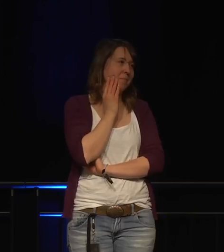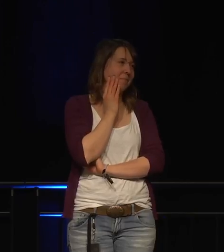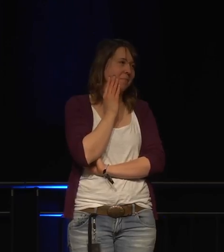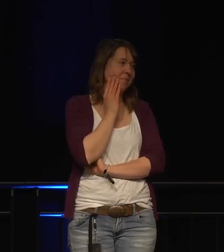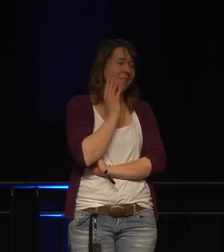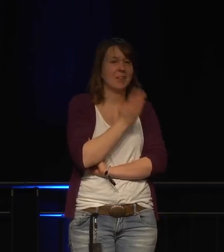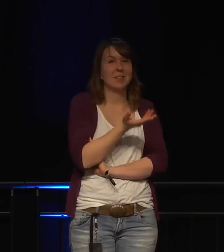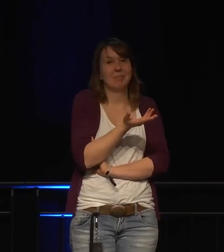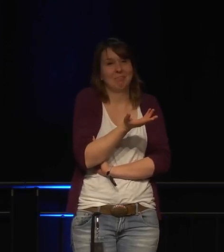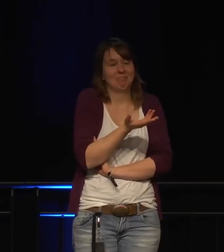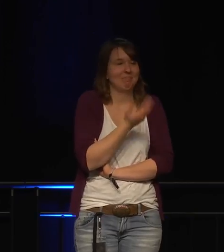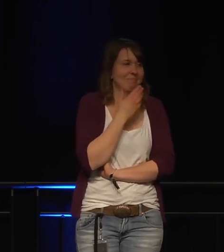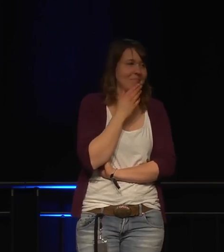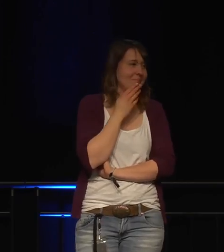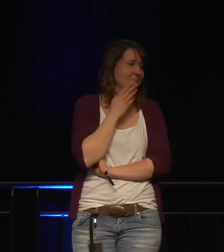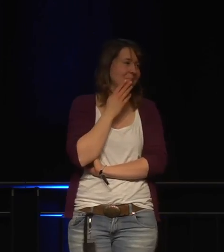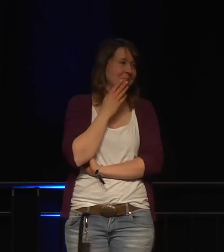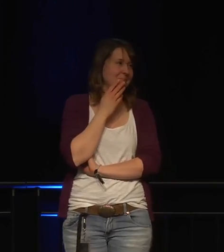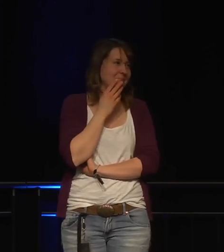Yes. Sí.